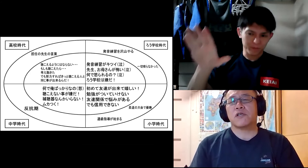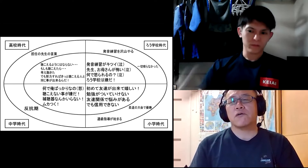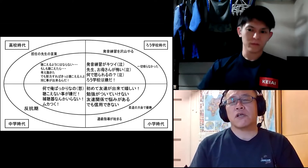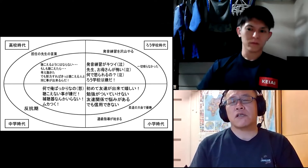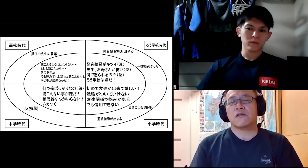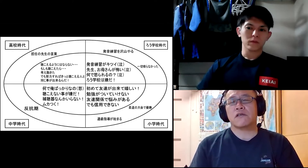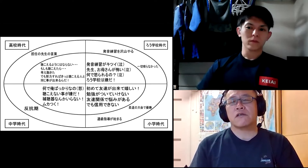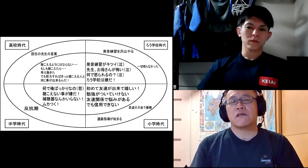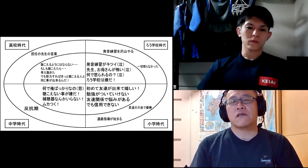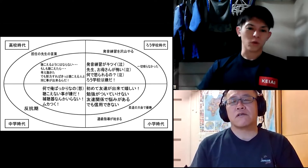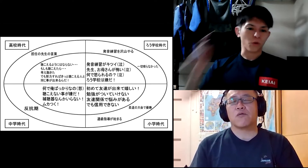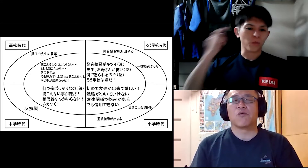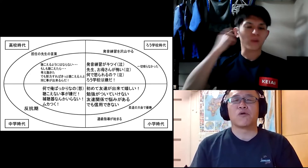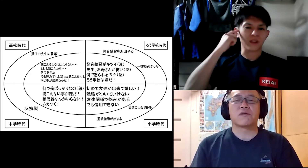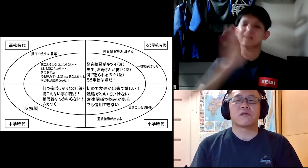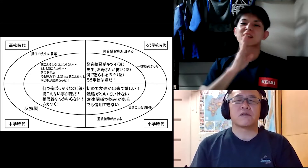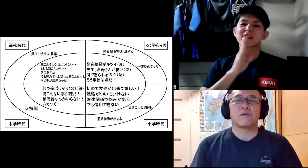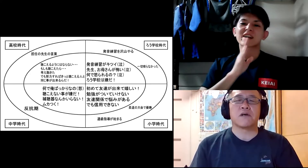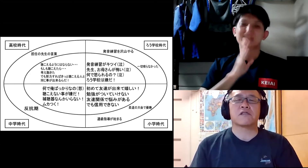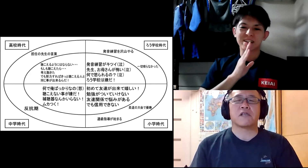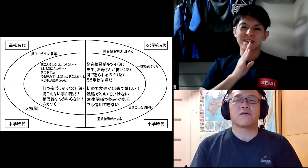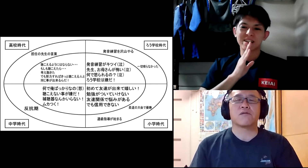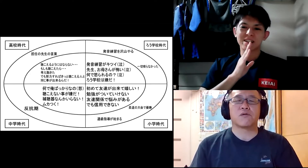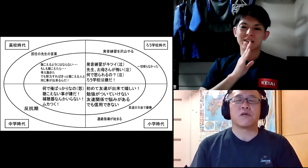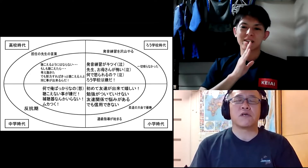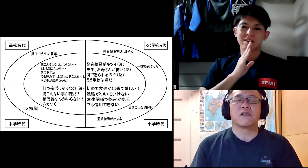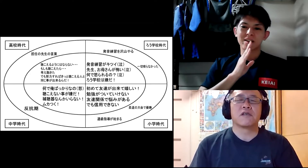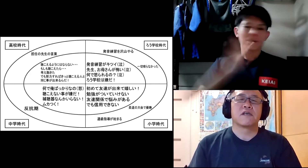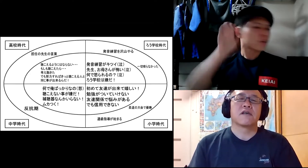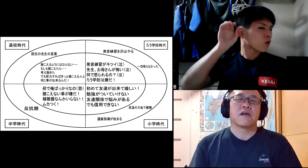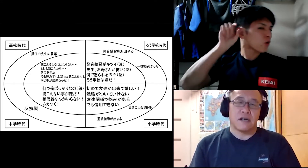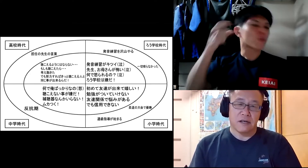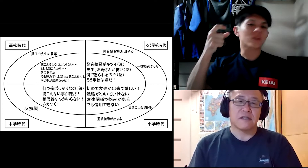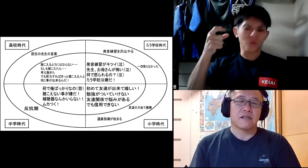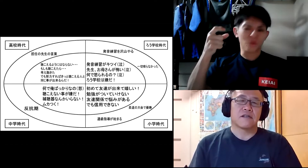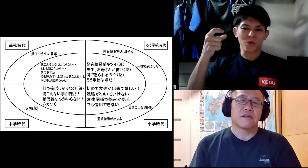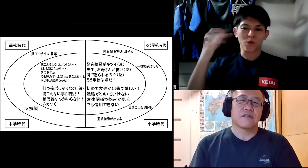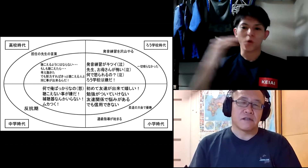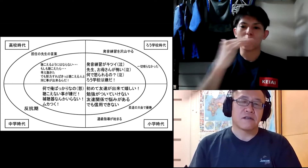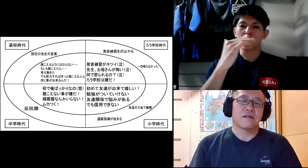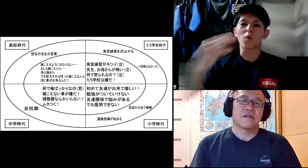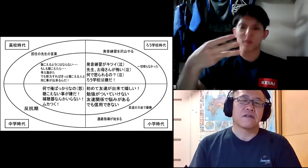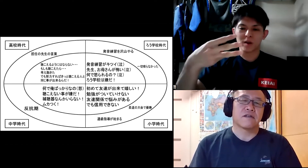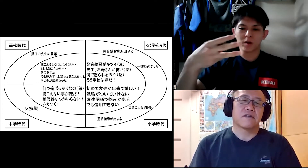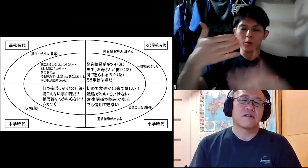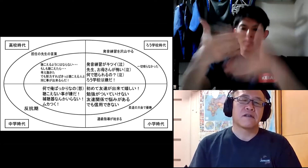補聴器をもう捨てようかなって思いましたね、本当に。はい。